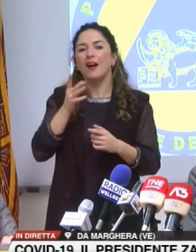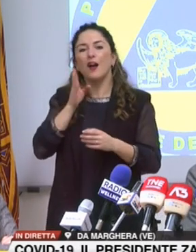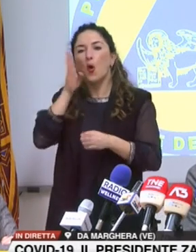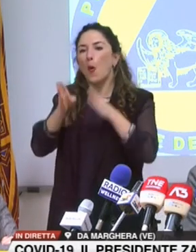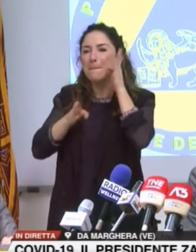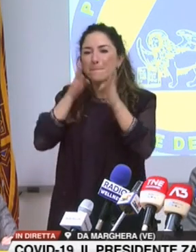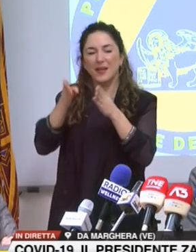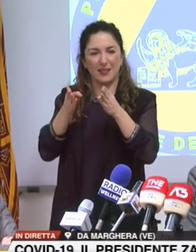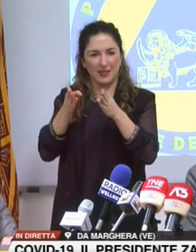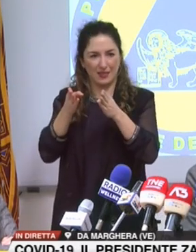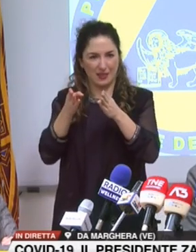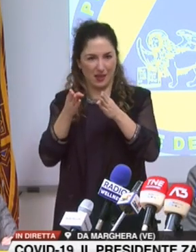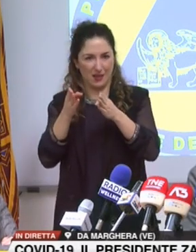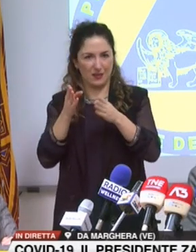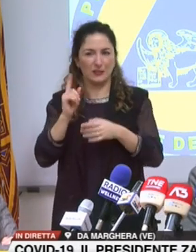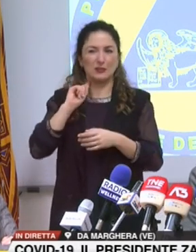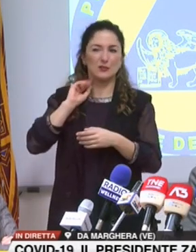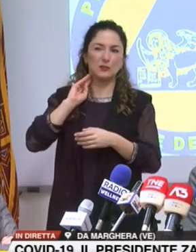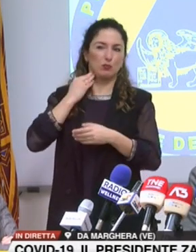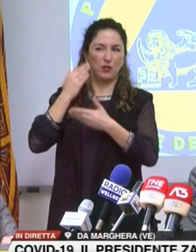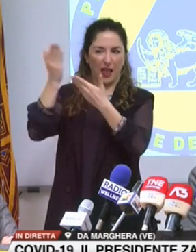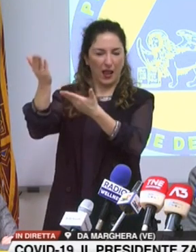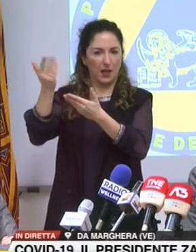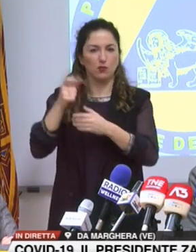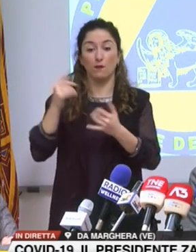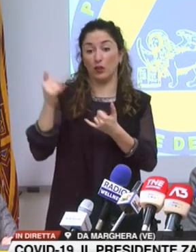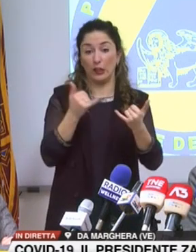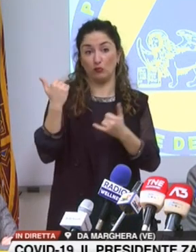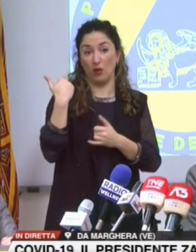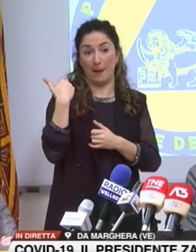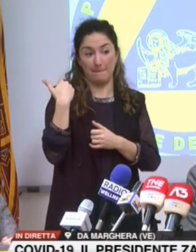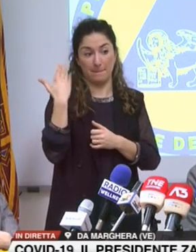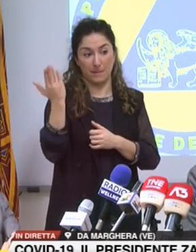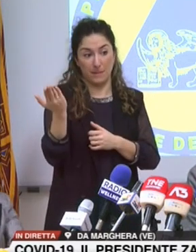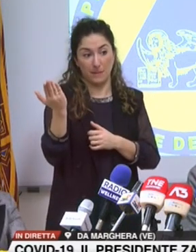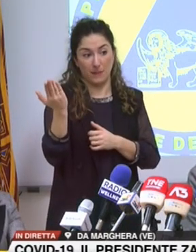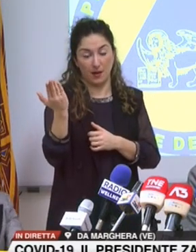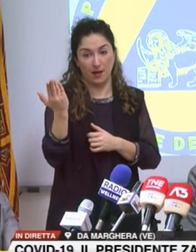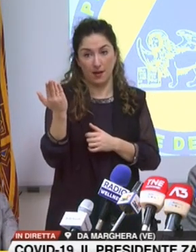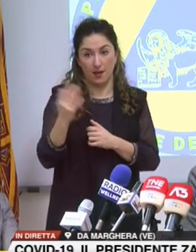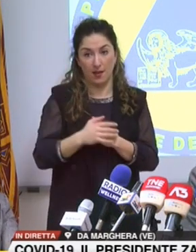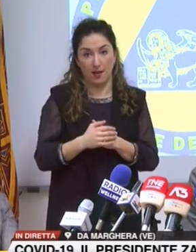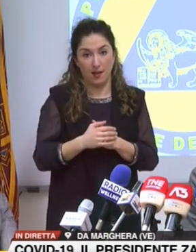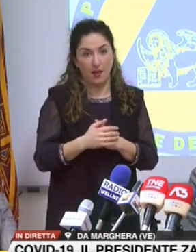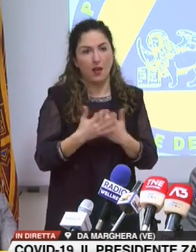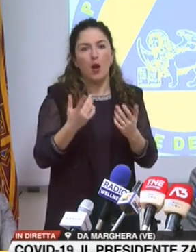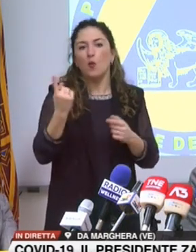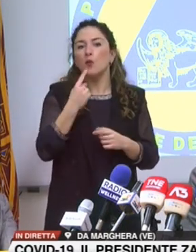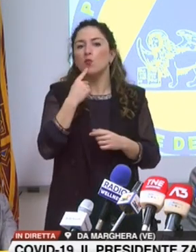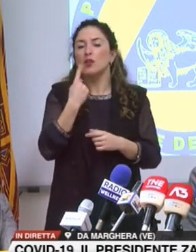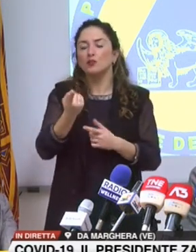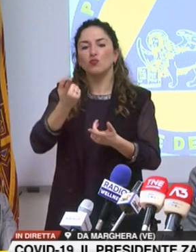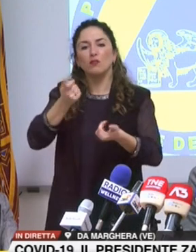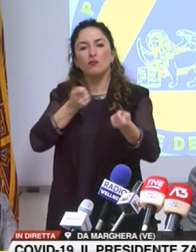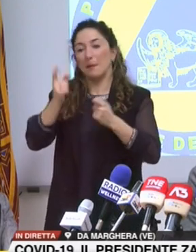o sputtanative, come si dice, no? A dicembre, come una roba che era data da incuria, da malagestio, oggi è certificato che